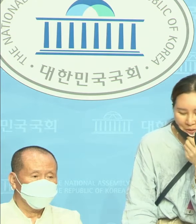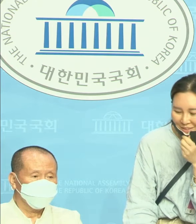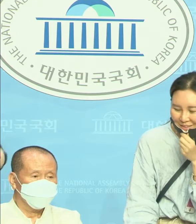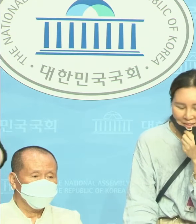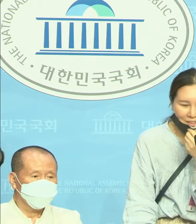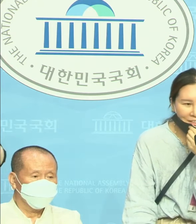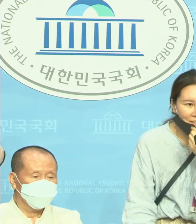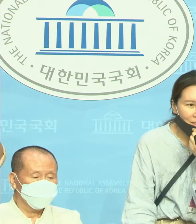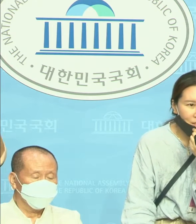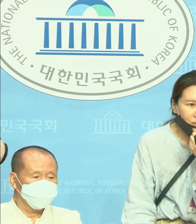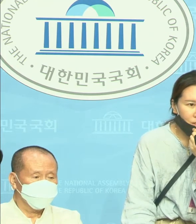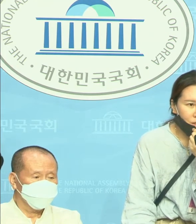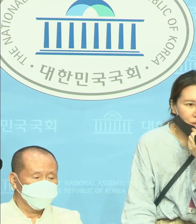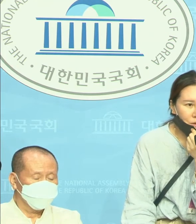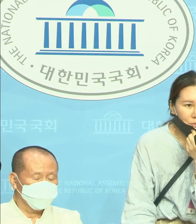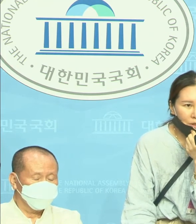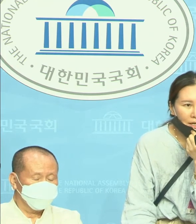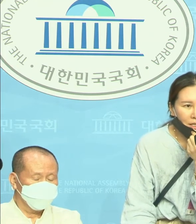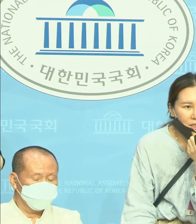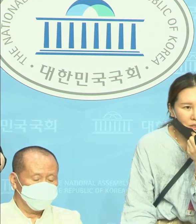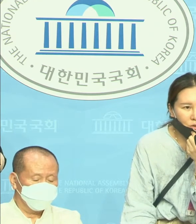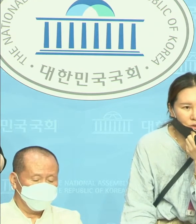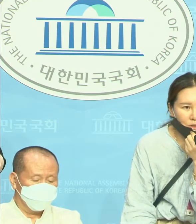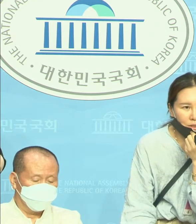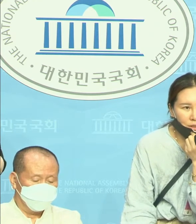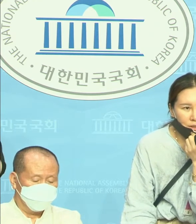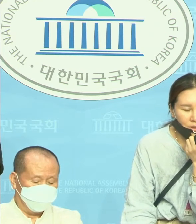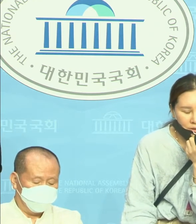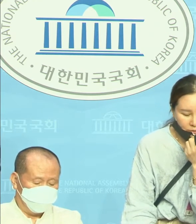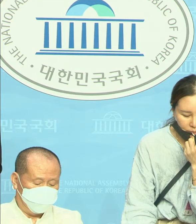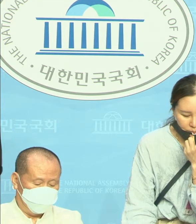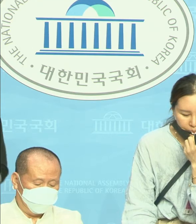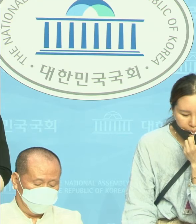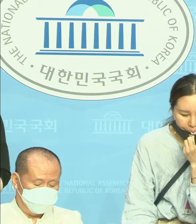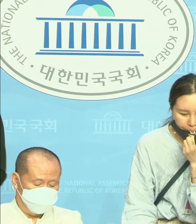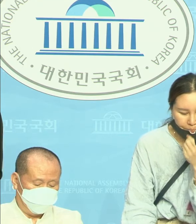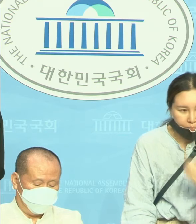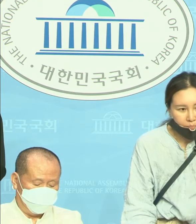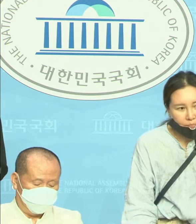그래도 지금 살아 계시는 것이